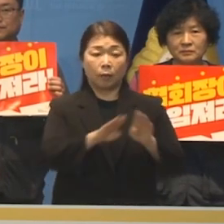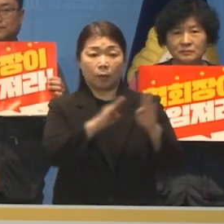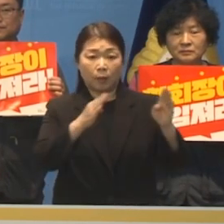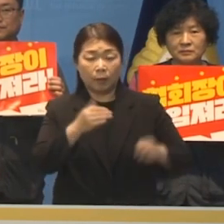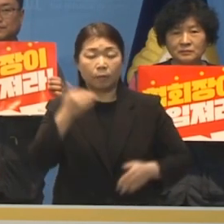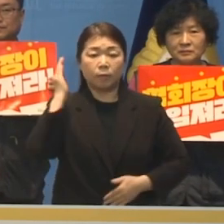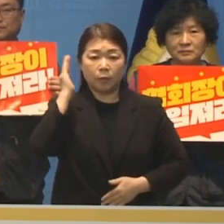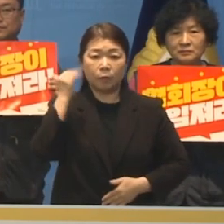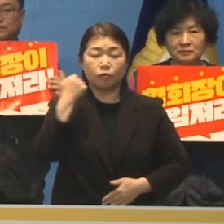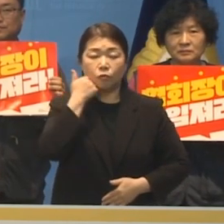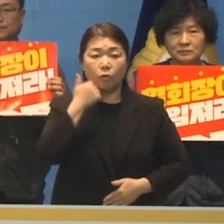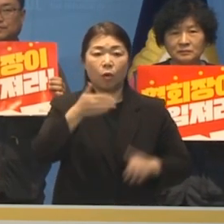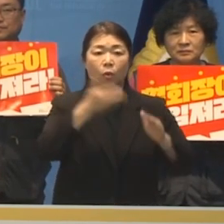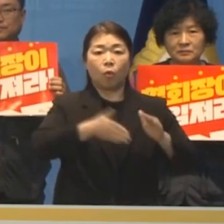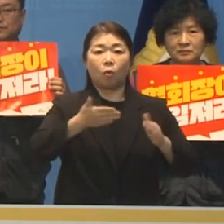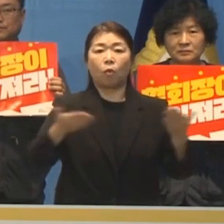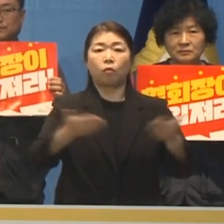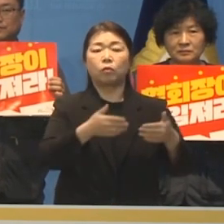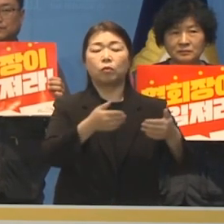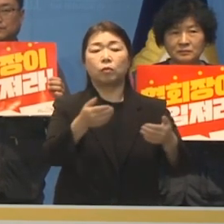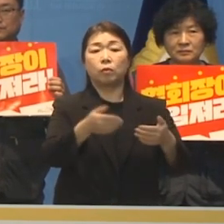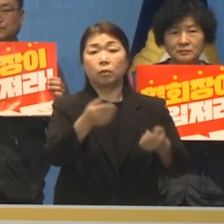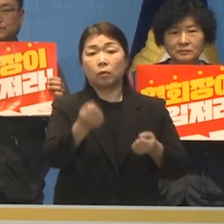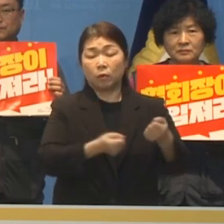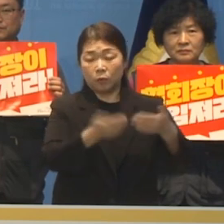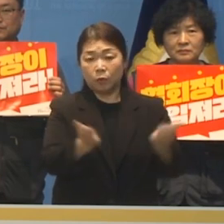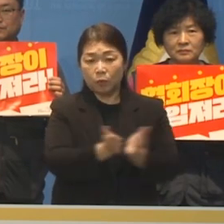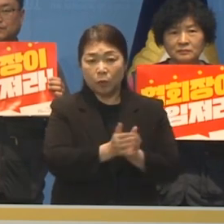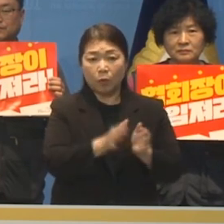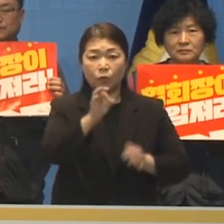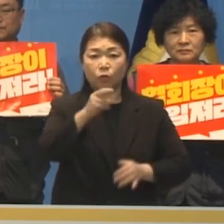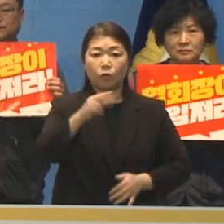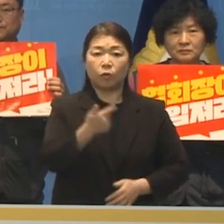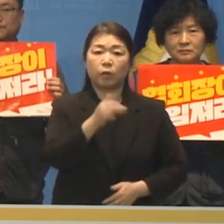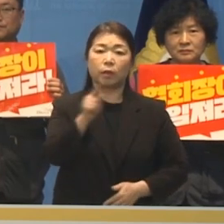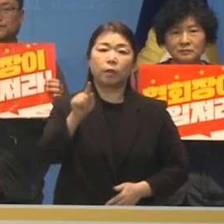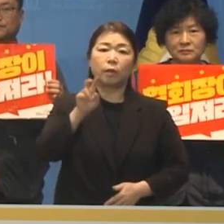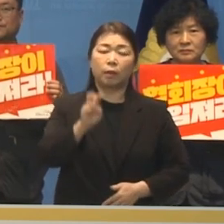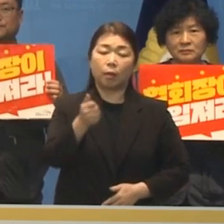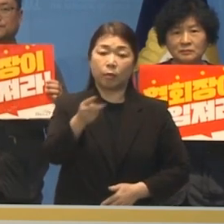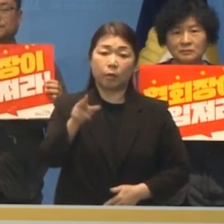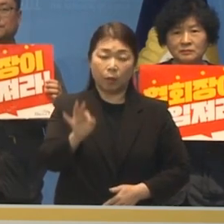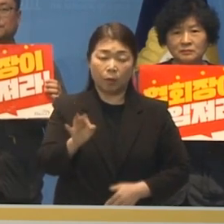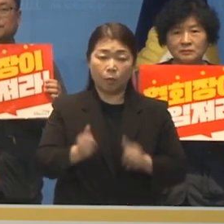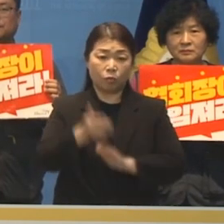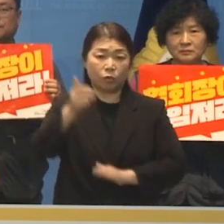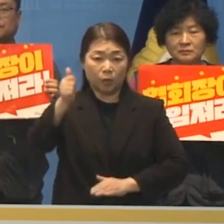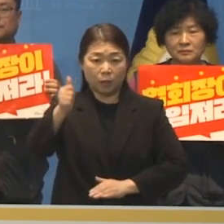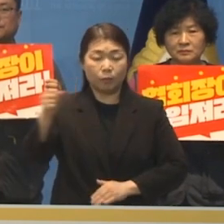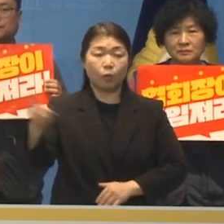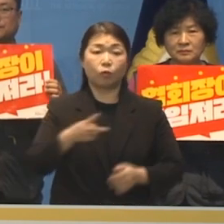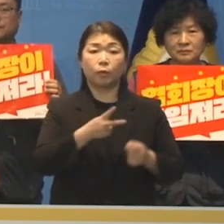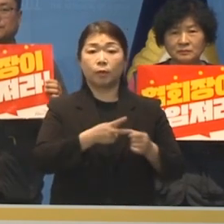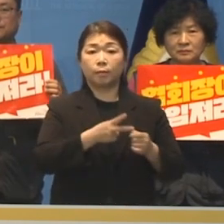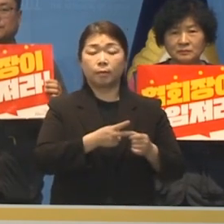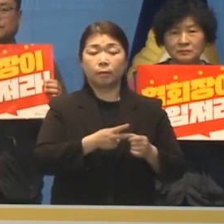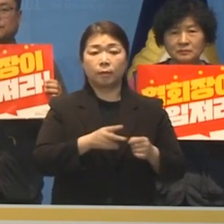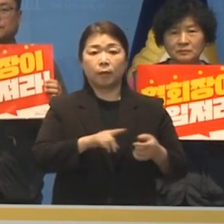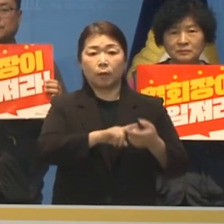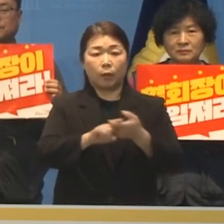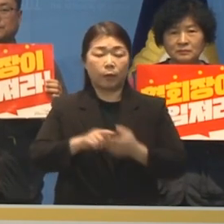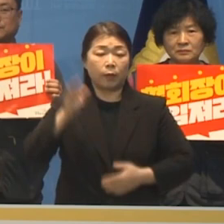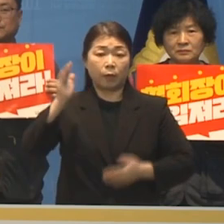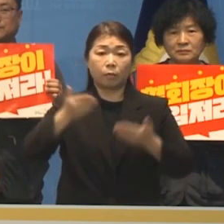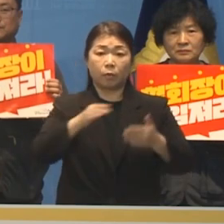발언으로 공공운수노조 충북지역본부 윤남용 본부장님께서 해주시겠습니다. 두 번째로 연대